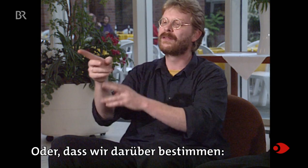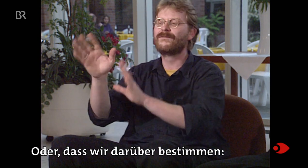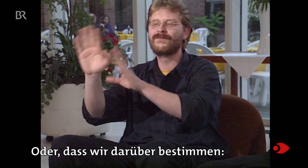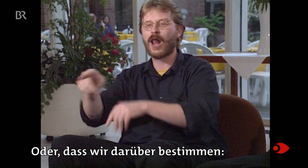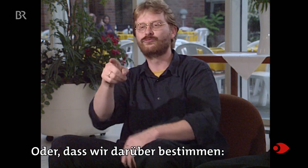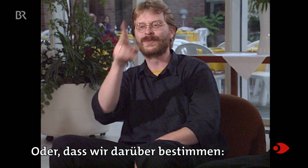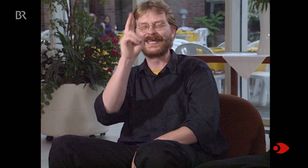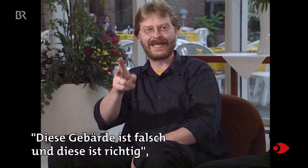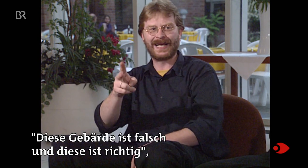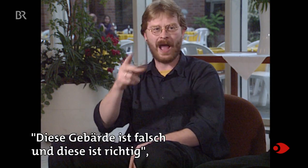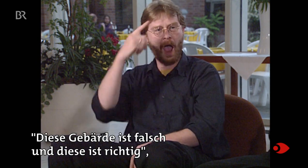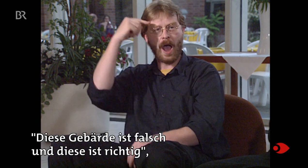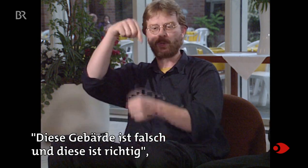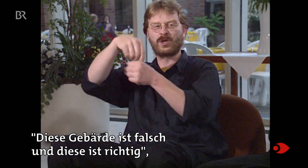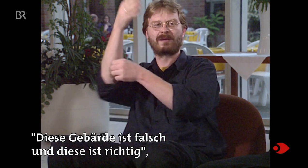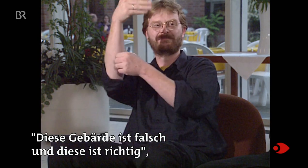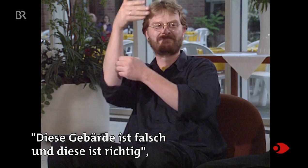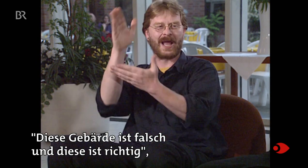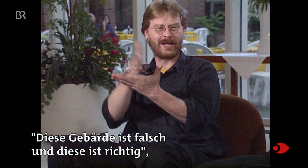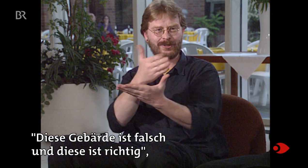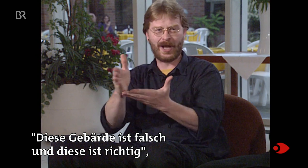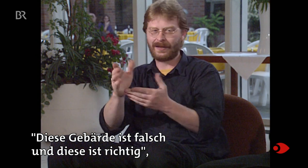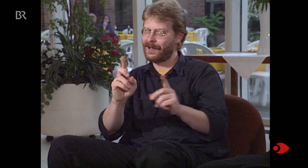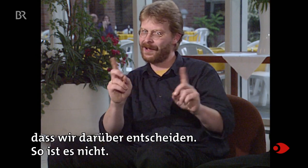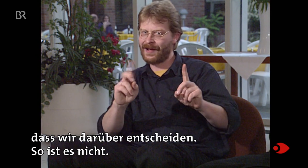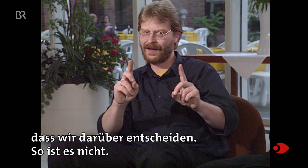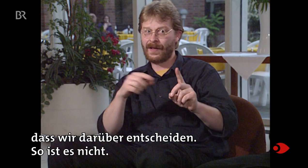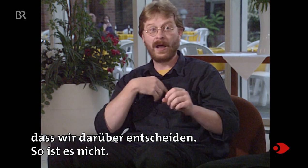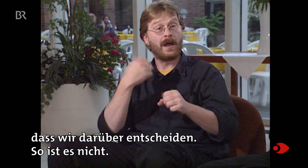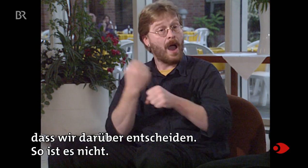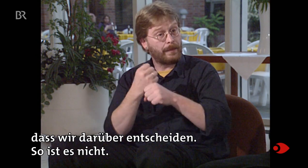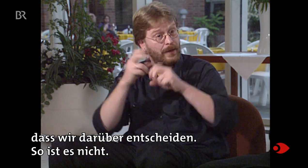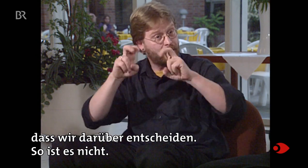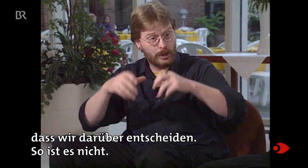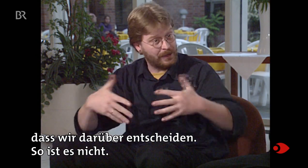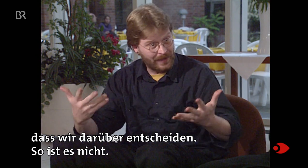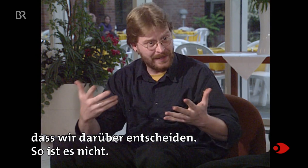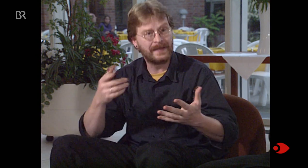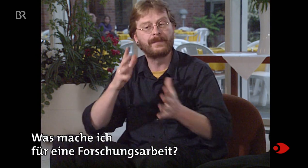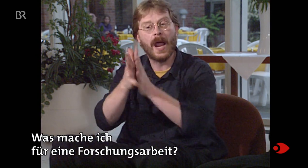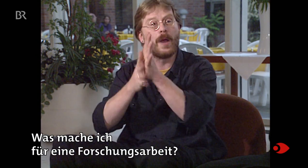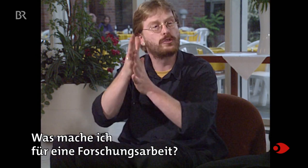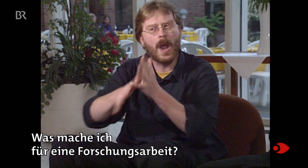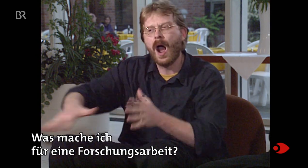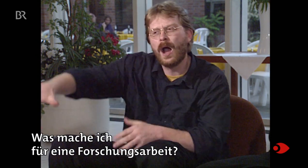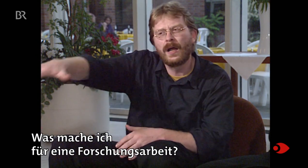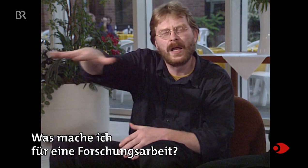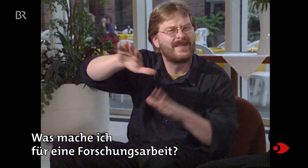darüber bestimmen, diese Gebärde ist falsch und diese ist richtig, dass wir darüber entscheiden. So ist es nicht. Was mache ich für eine Forschungsarbeit?